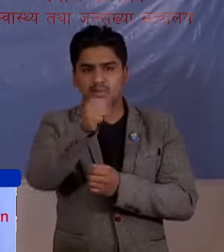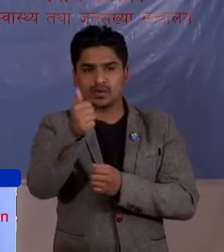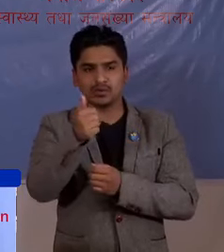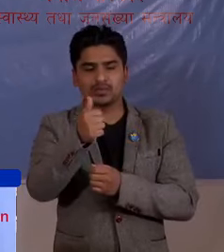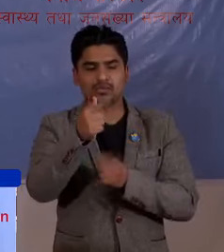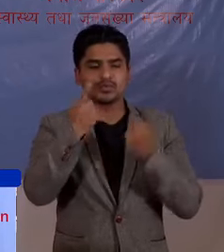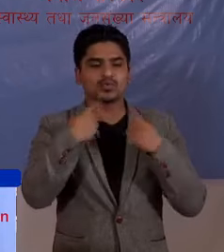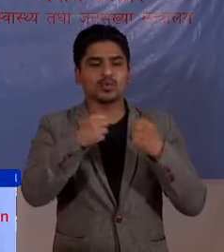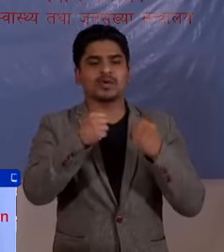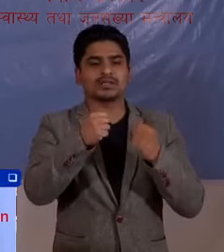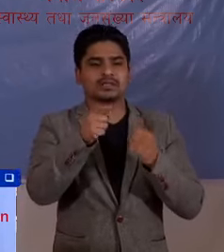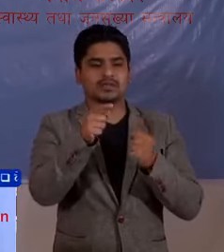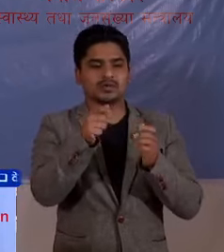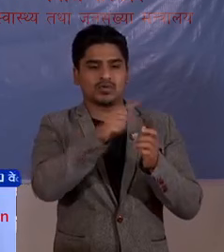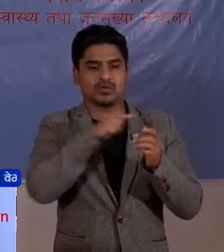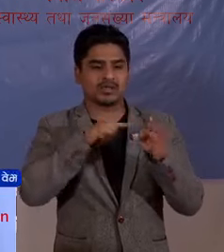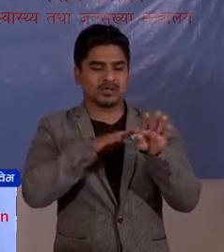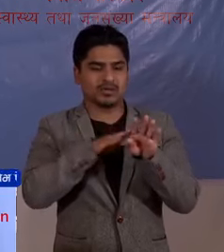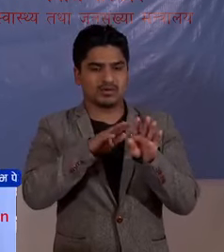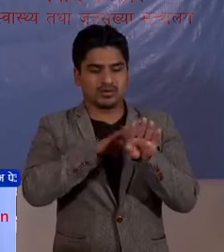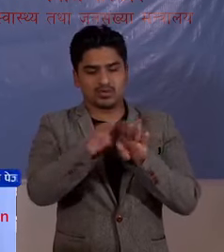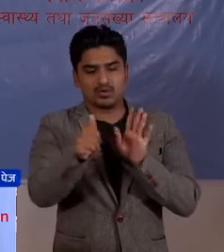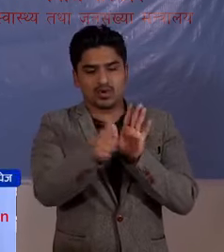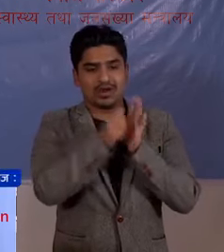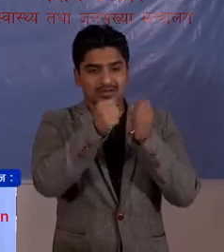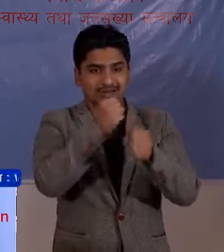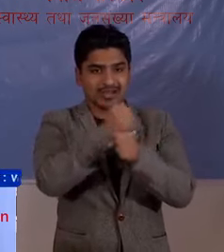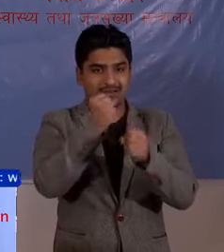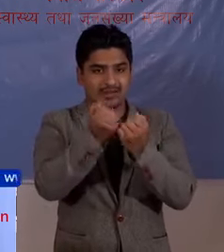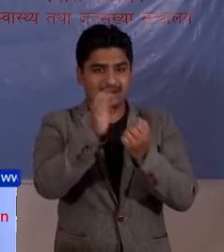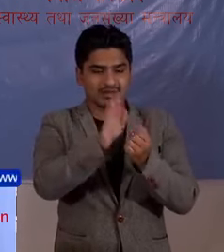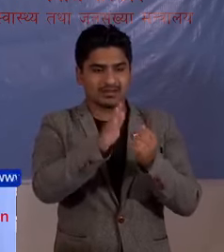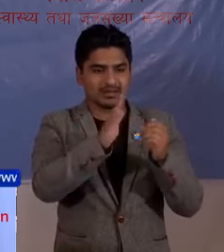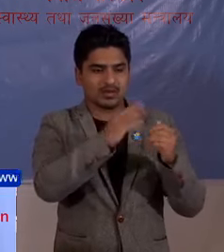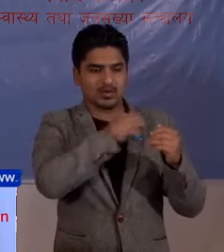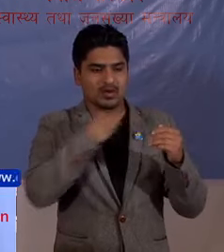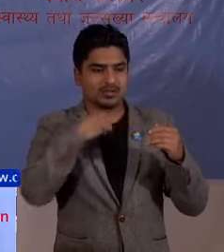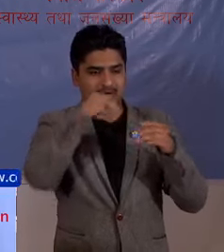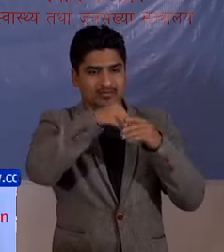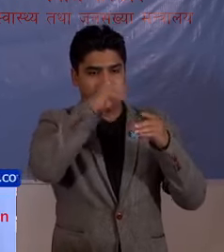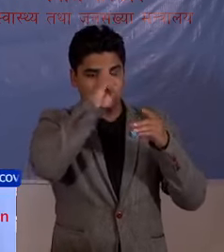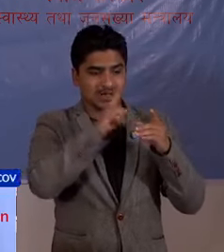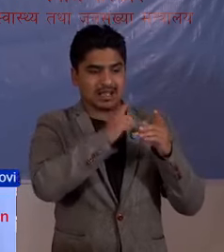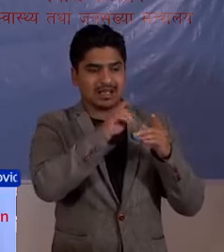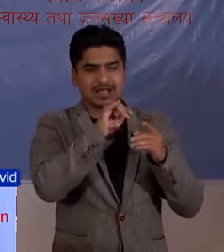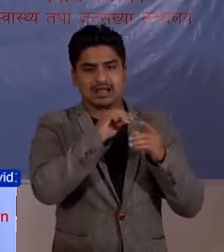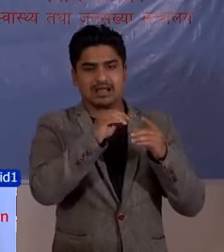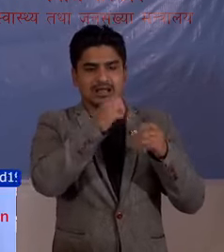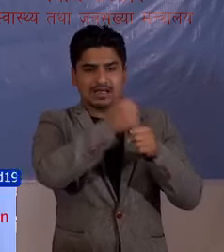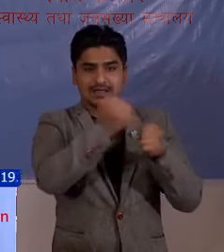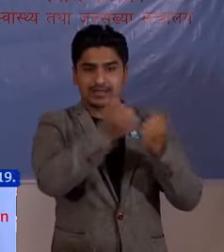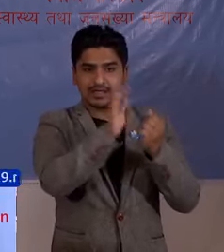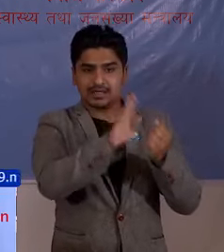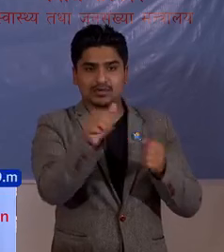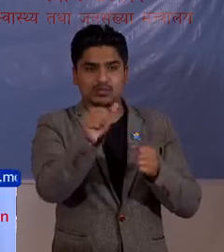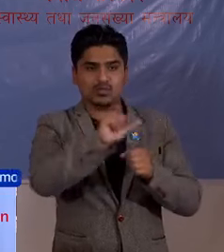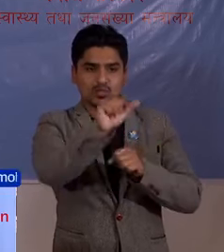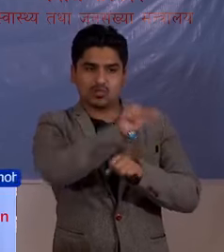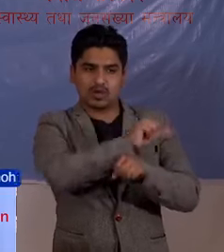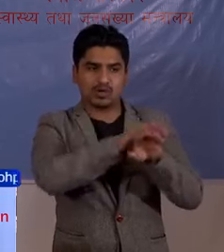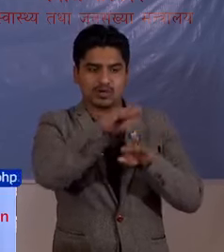अन्य स्वास्थ्यकर्मीहरू जो फ्रन्टलाइनमा बसेर काम गर्नुभएको छ वा जो आइसोलेसनमा काम गर्नुहुन्छ उहाँहरूलाई पनि यदि